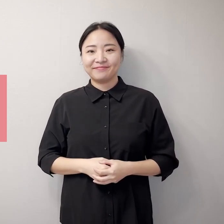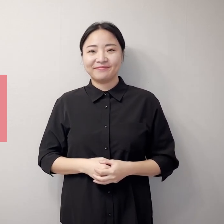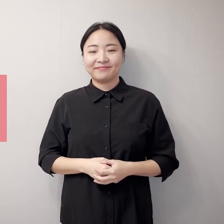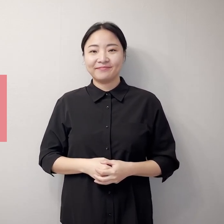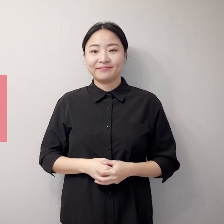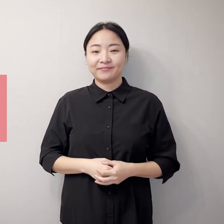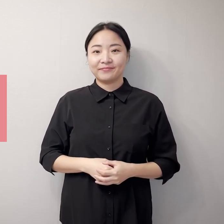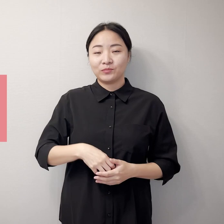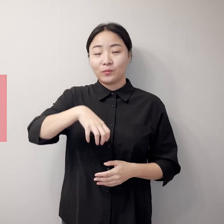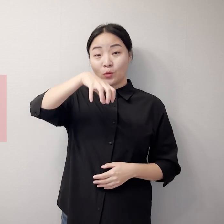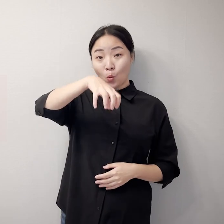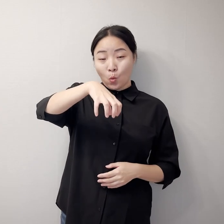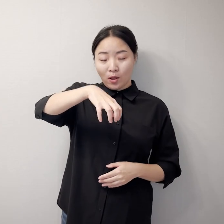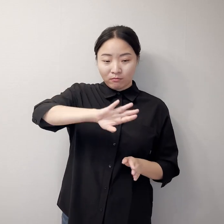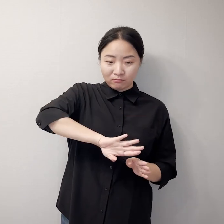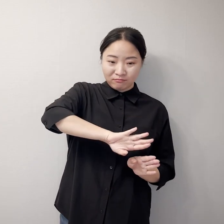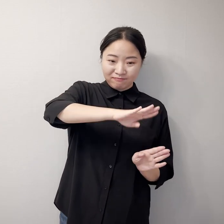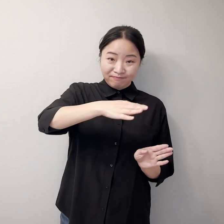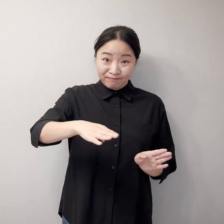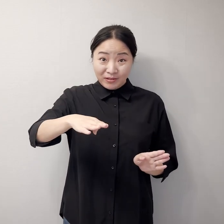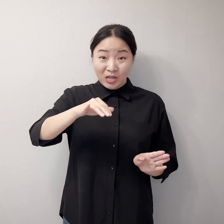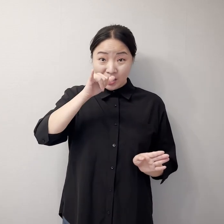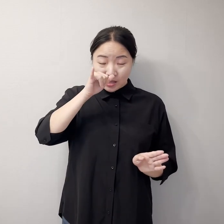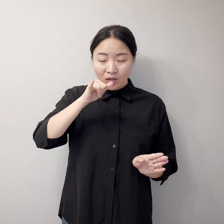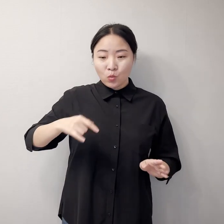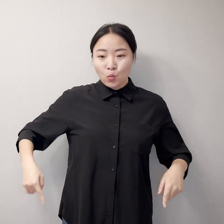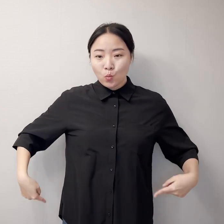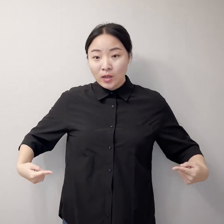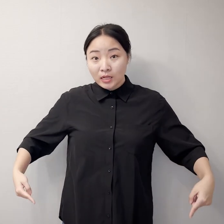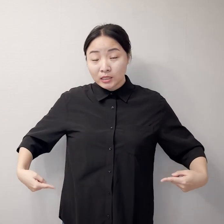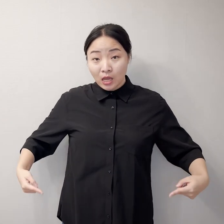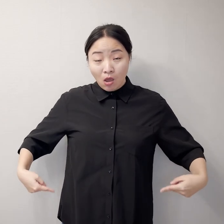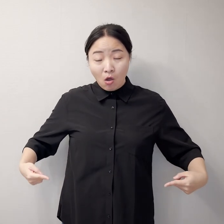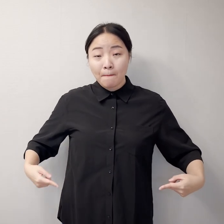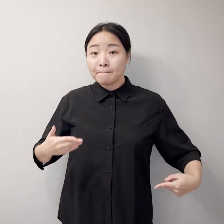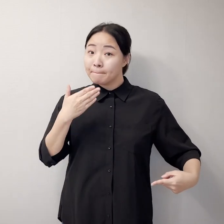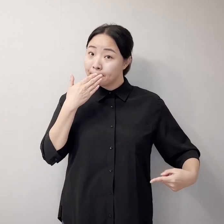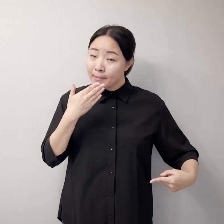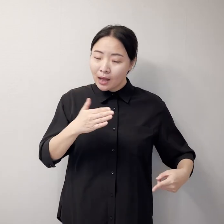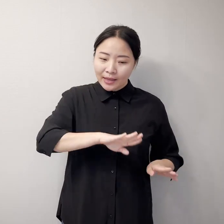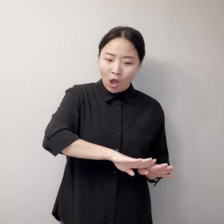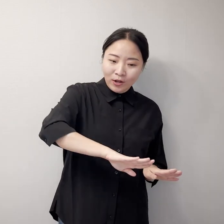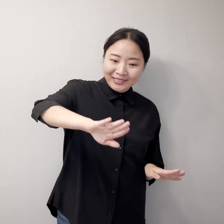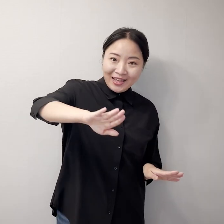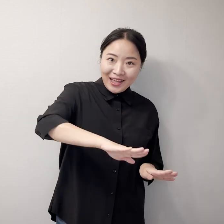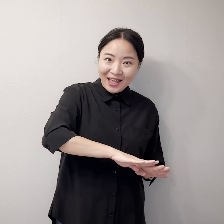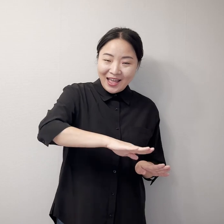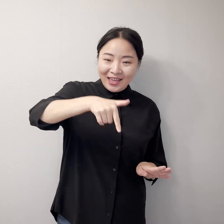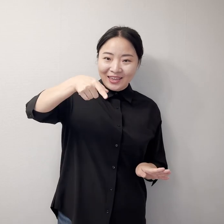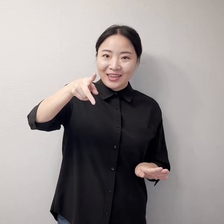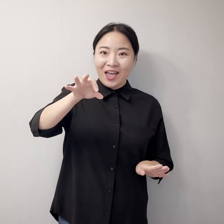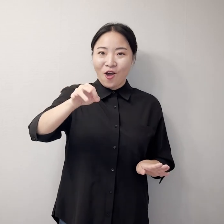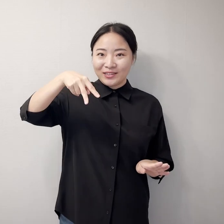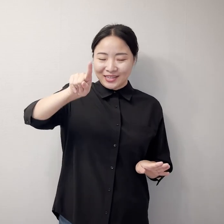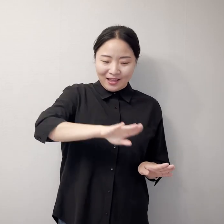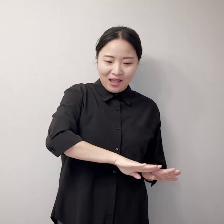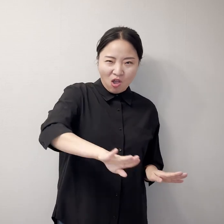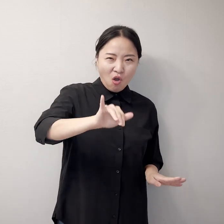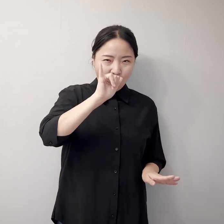공간 내 단차가 있는 곳에는 휠체어 이용 관객이 사용할 수 있는 경사로가 있습니다